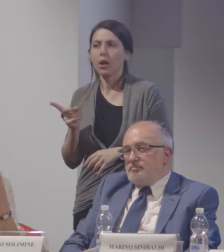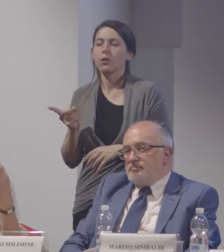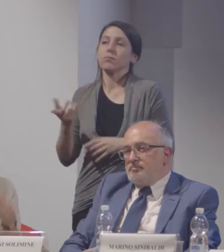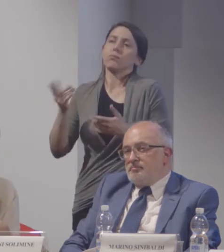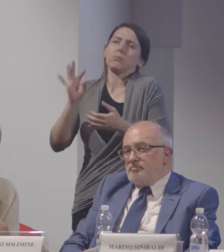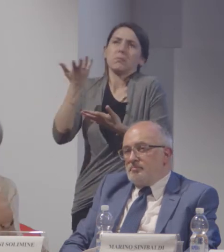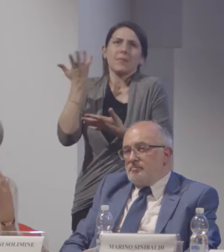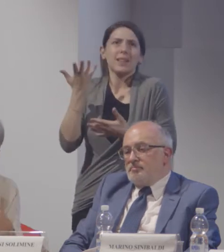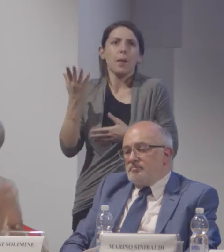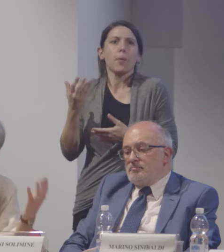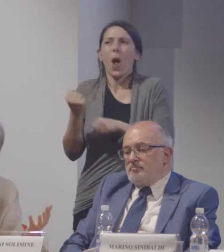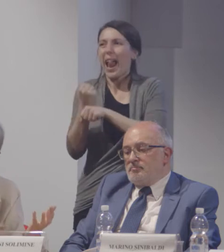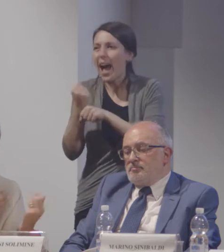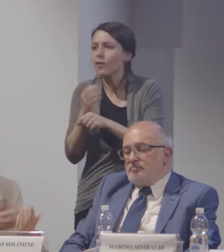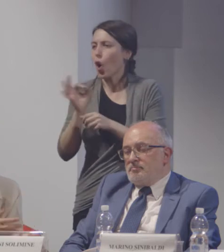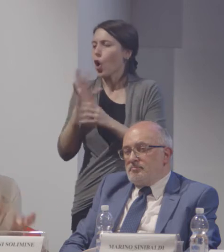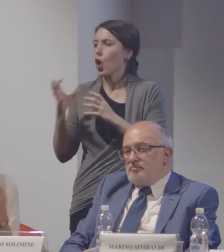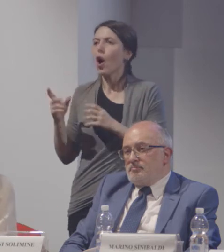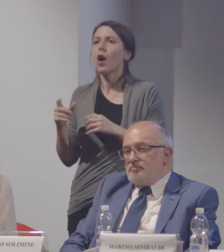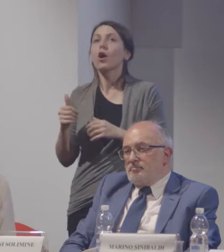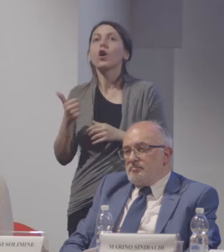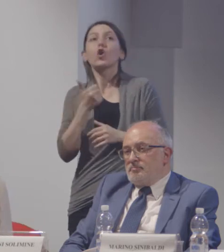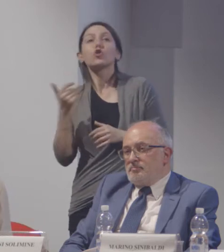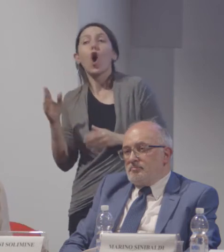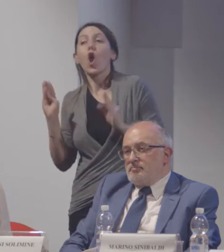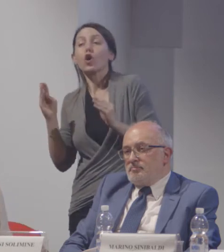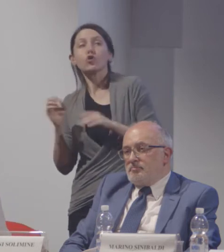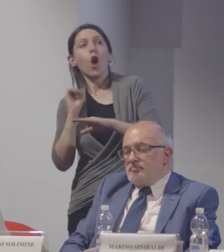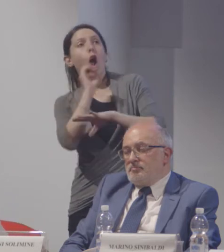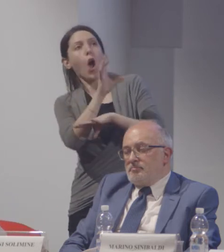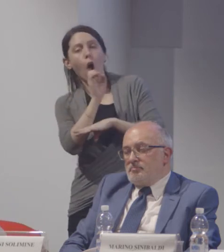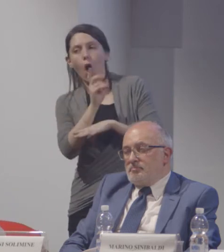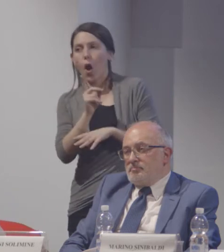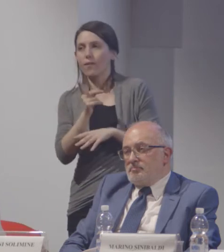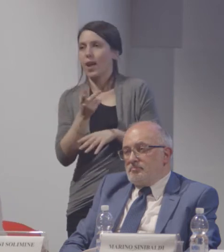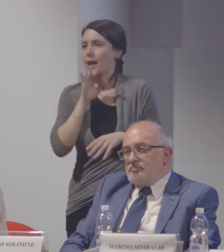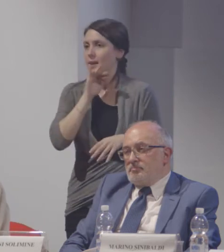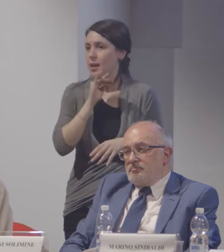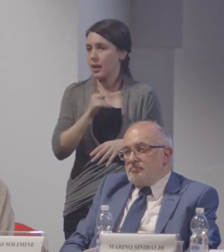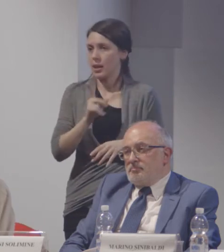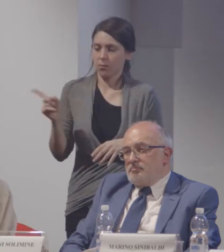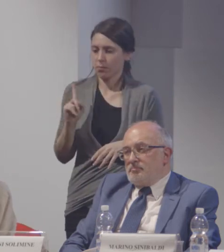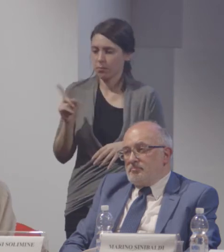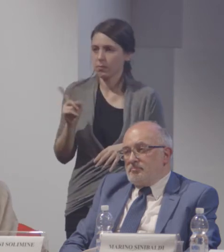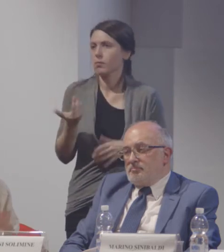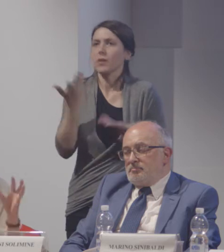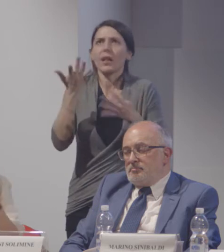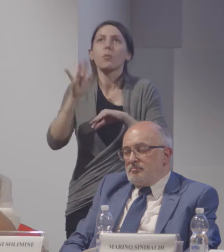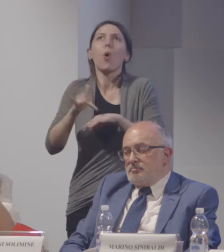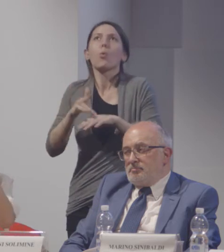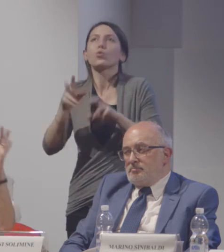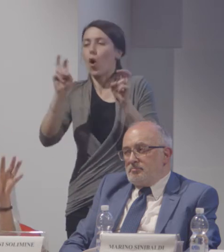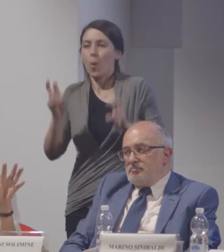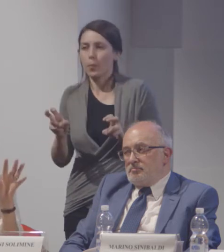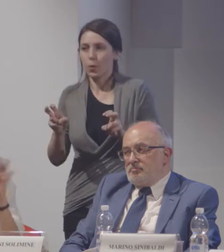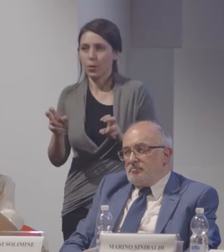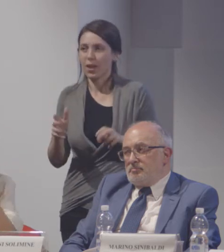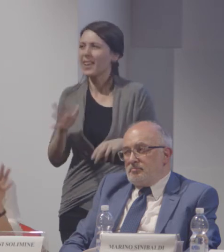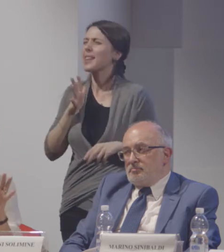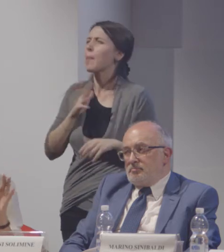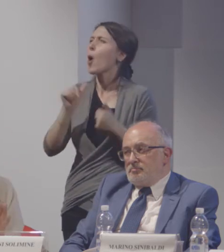mestieri eccetera, i più giovani, e neanche solo i più giovani che insegnano ai più anziani a usare il computer, che sembra